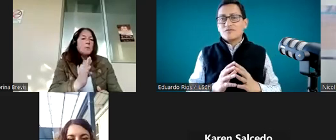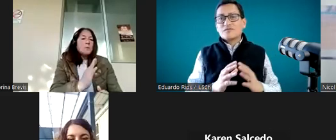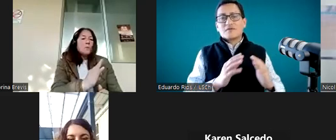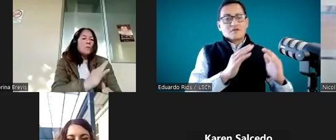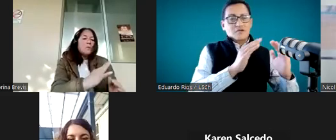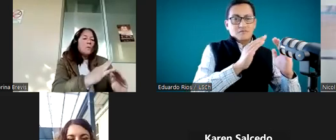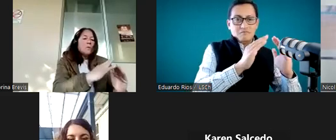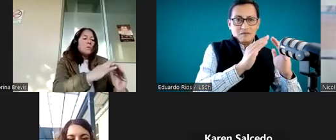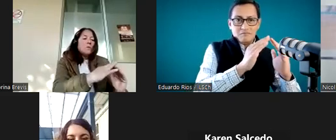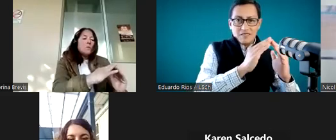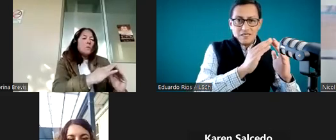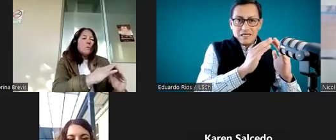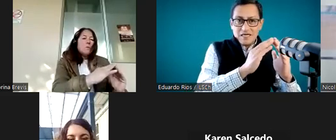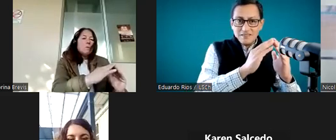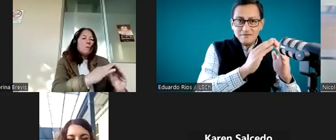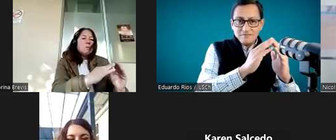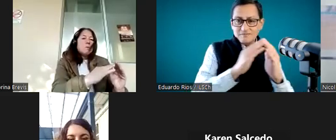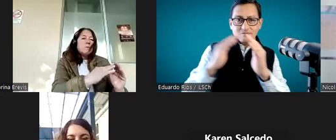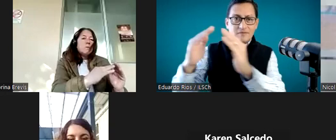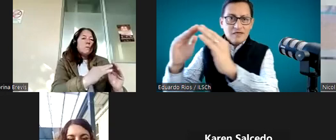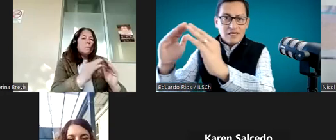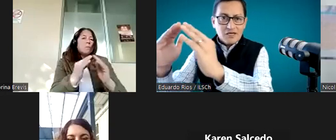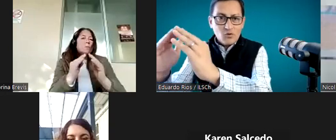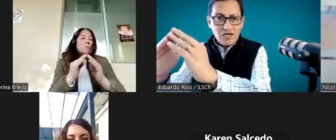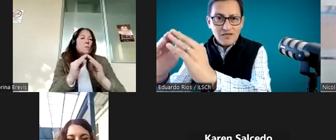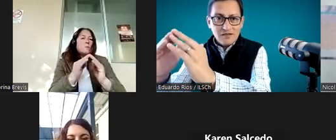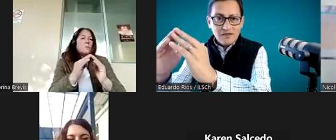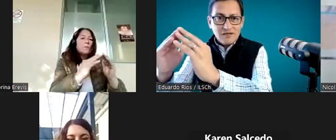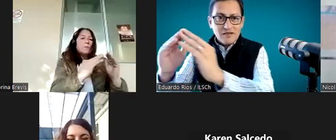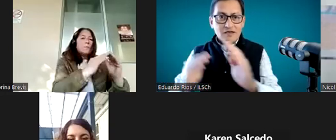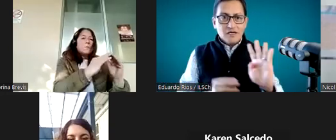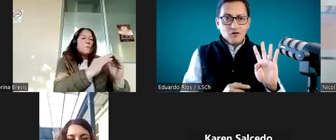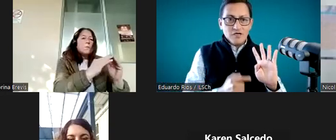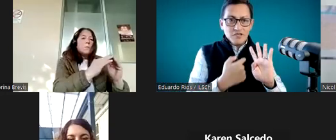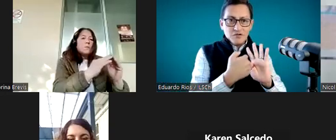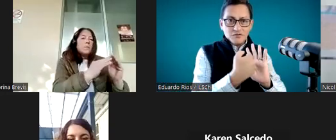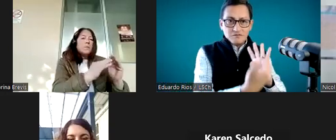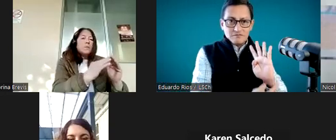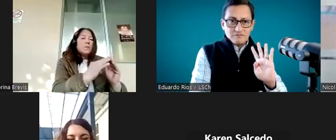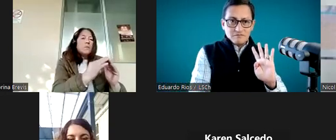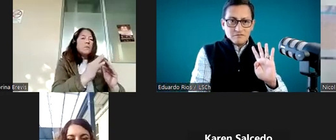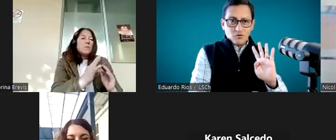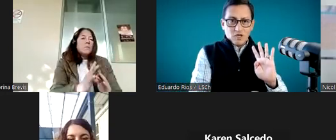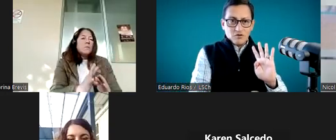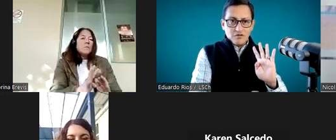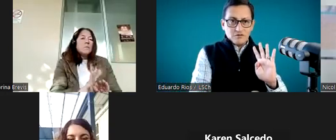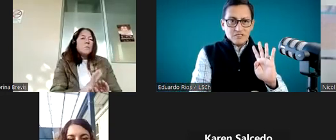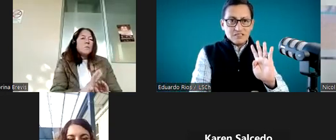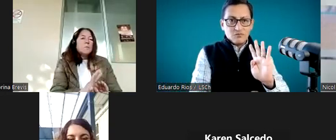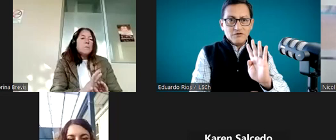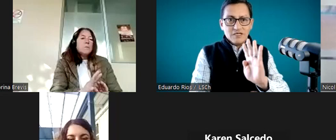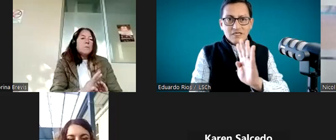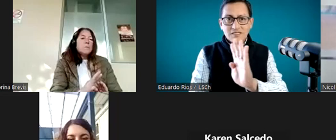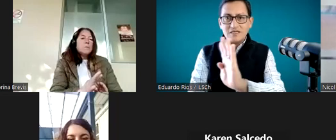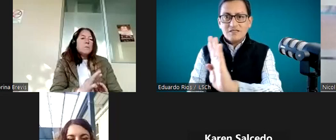elementos. La casa, la escuela, los niños, los cuatro niños, y